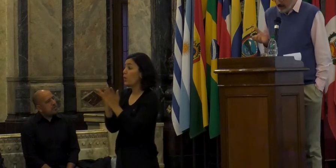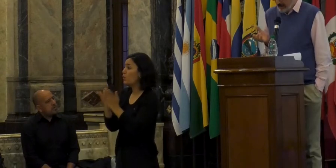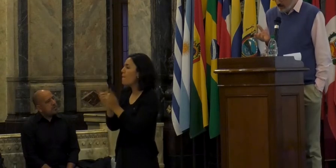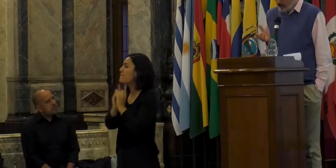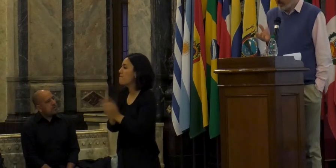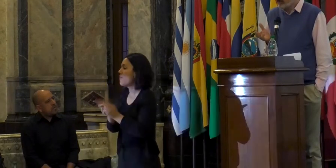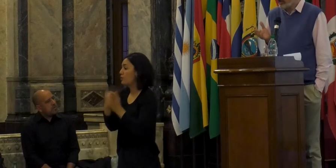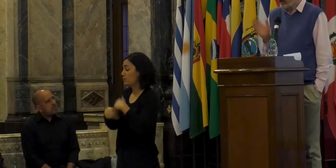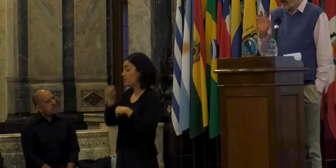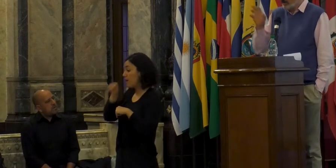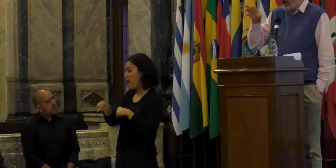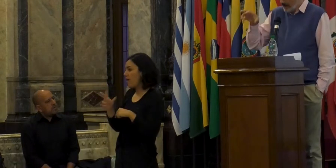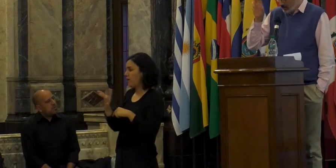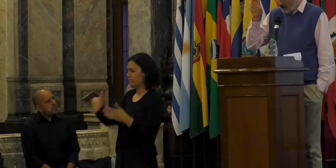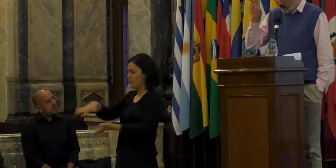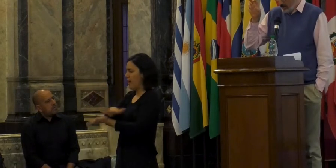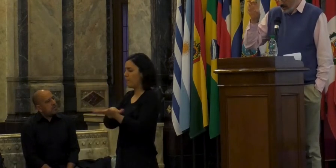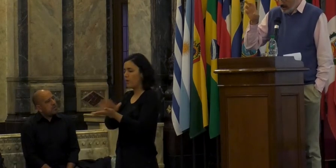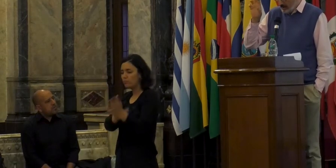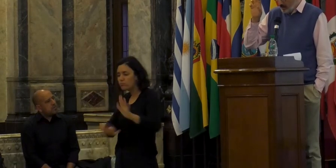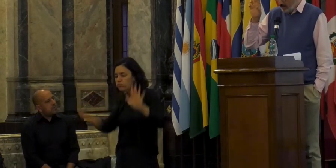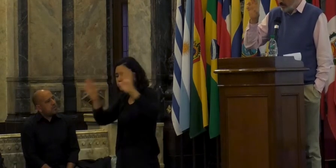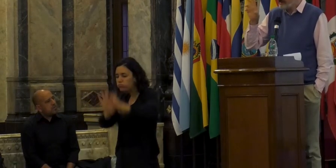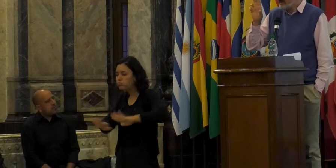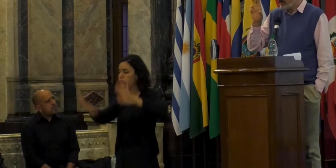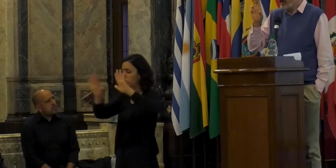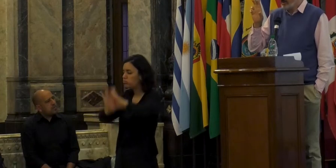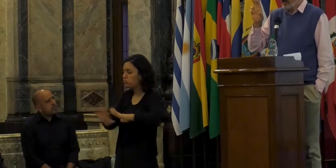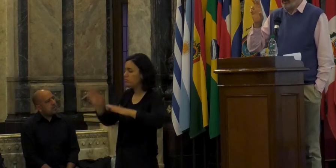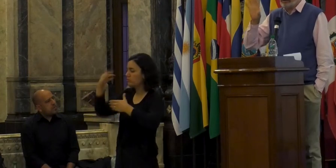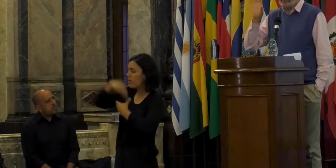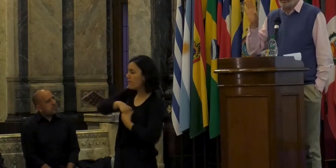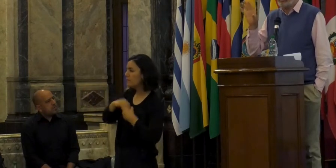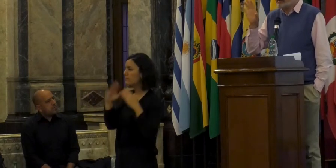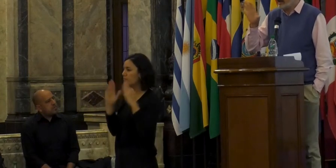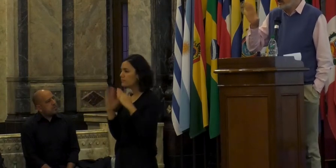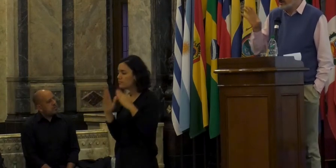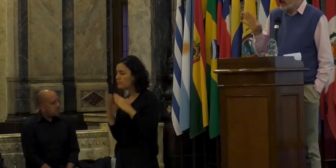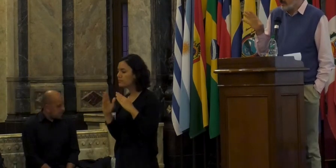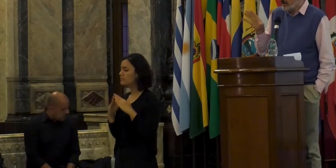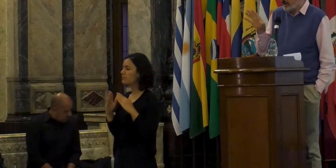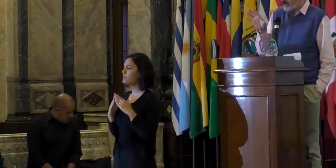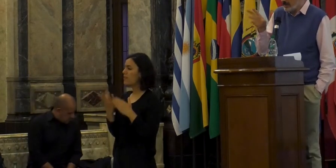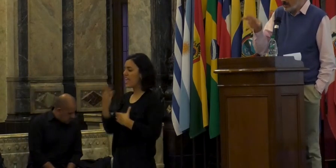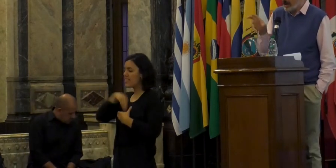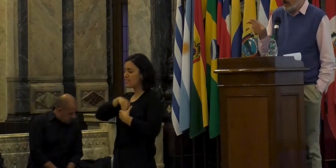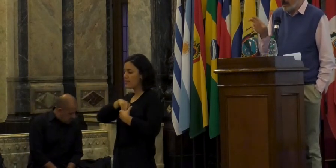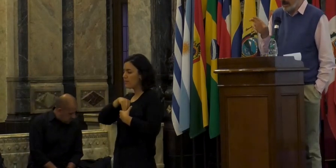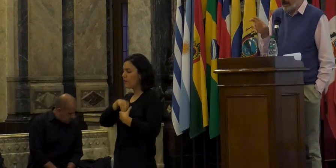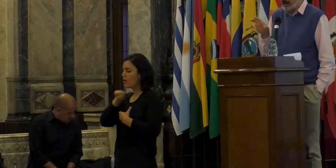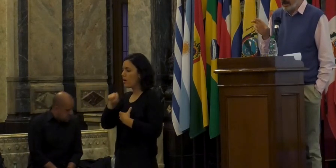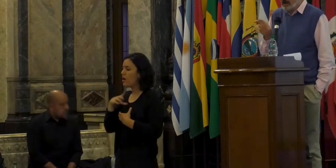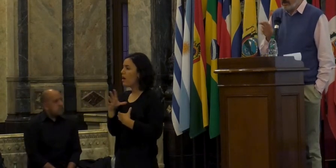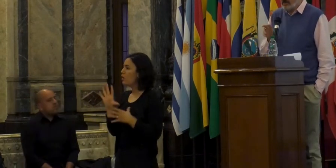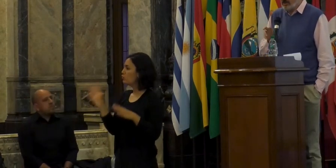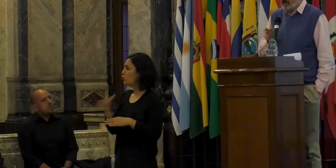tienes ese campo borroso donde lo privado, lo íntimo, lo doméstico o los interiores, si añadimos la definición arquitectónica,